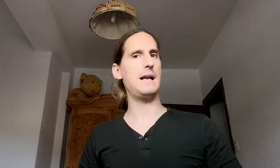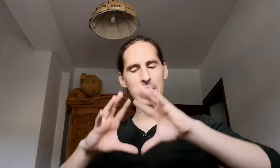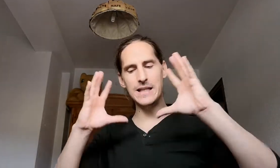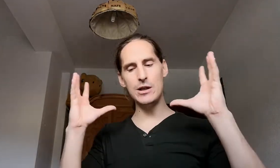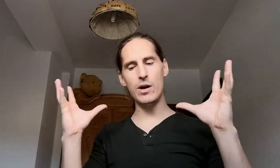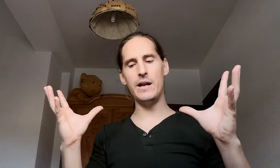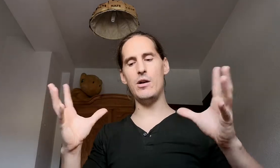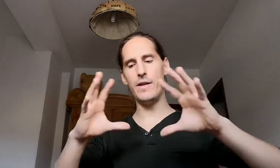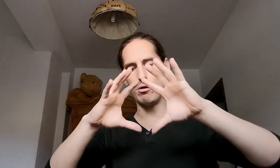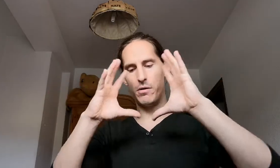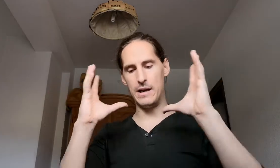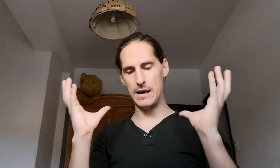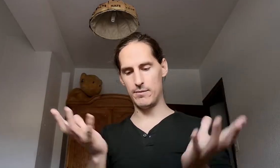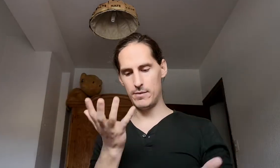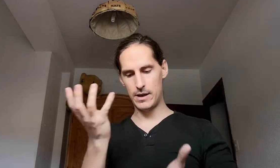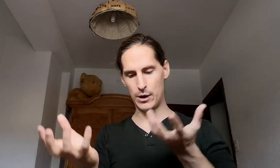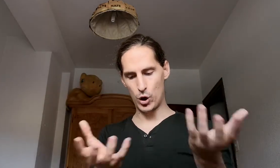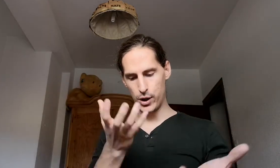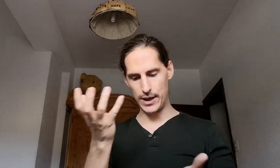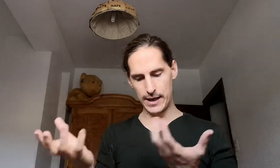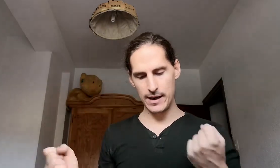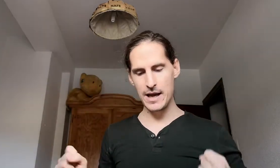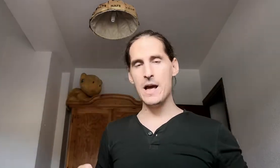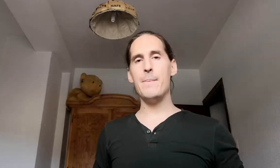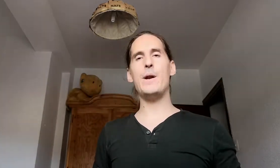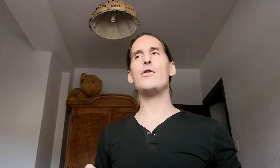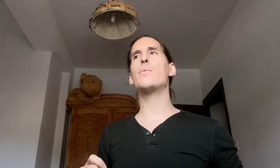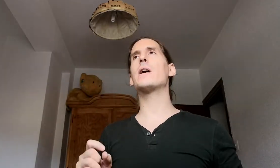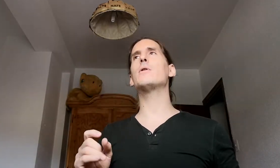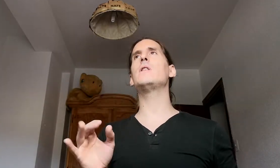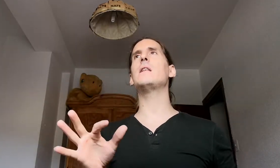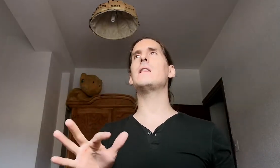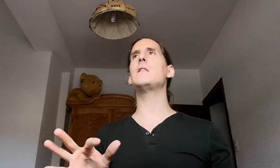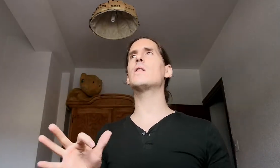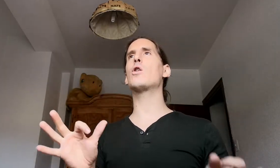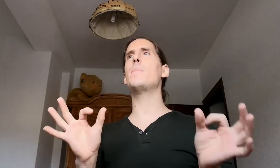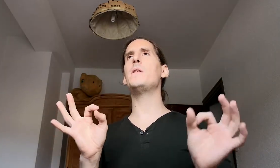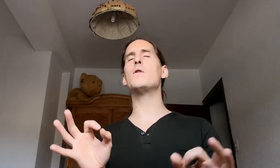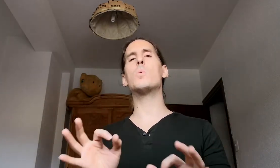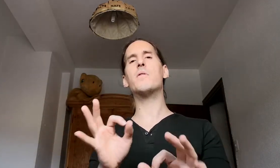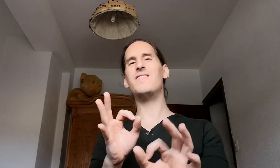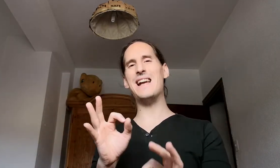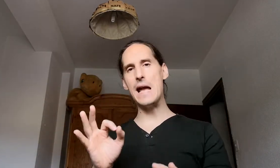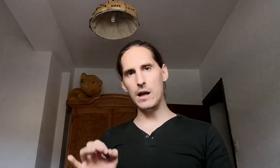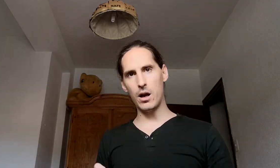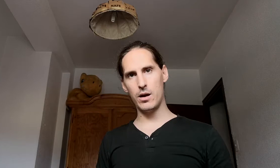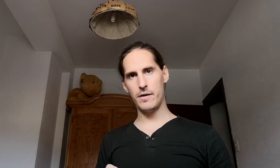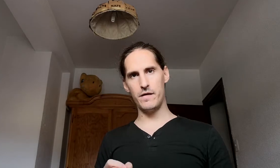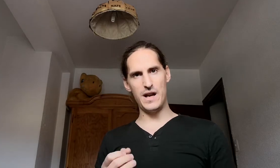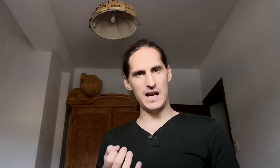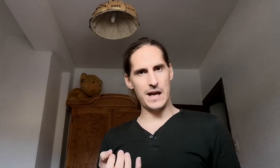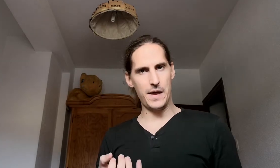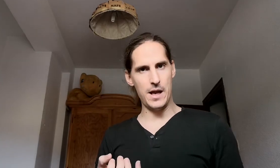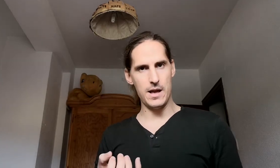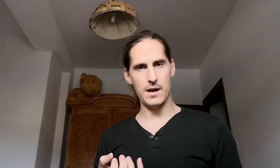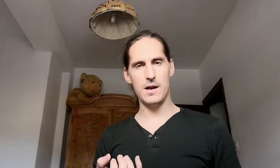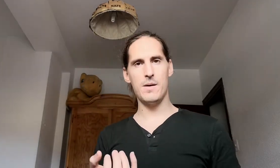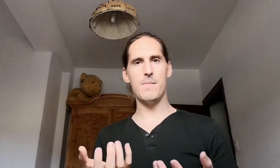Está el signo genérico de cocinar. Cocinar. Pero yo, por ejemplo, estoy diciendo algo específico como freír. Freír en aceite.